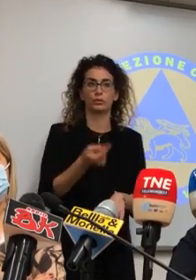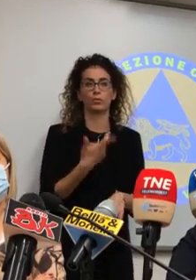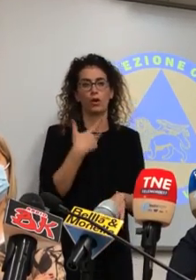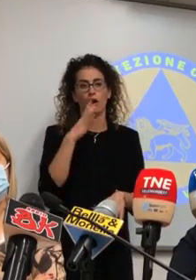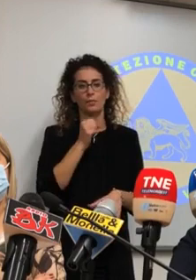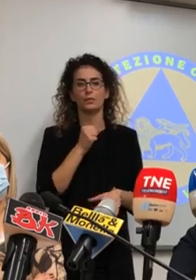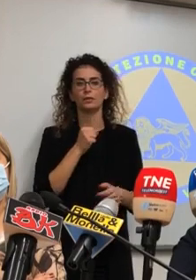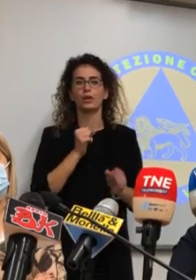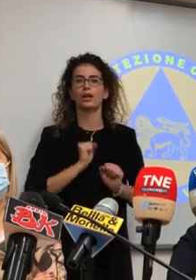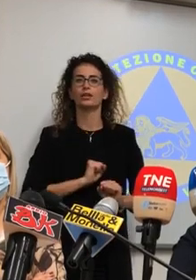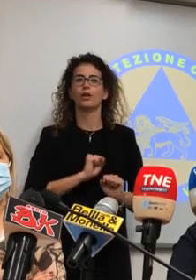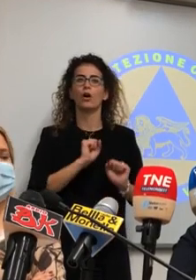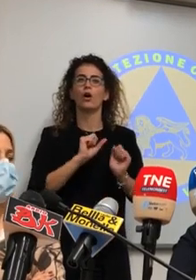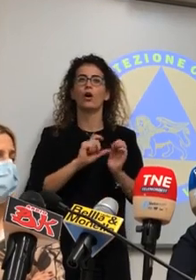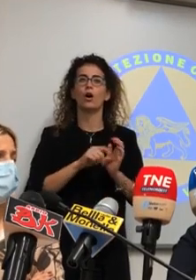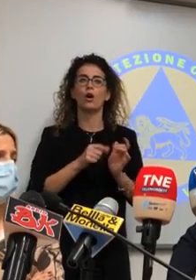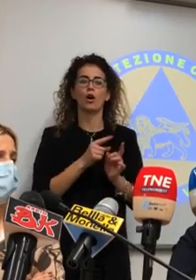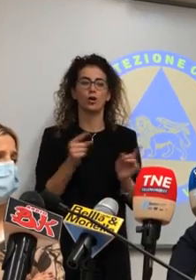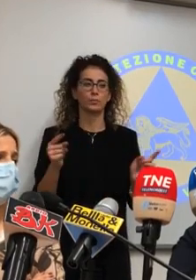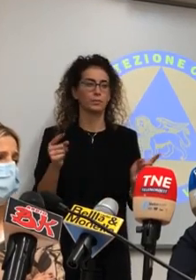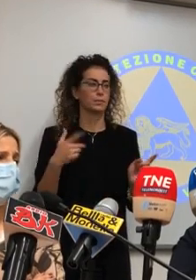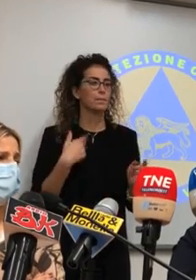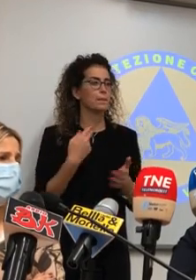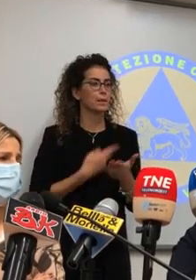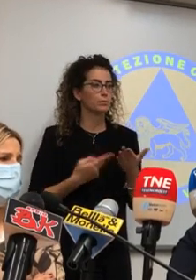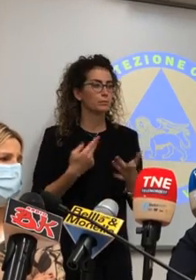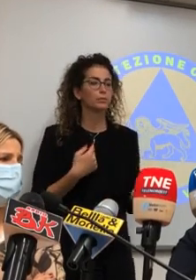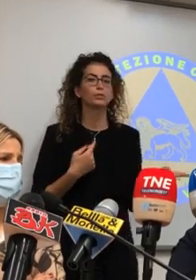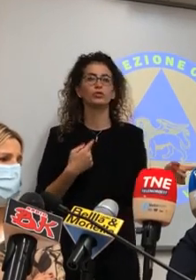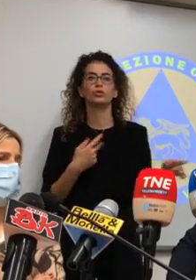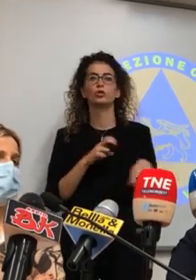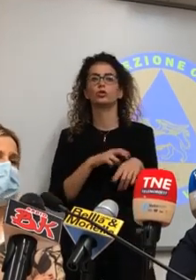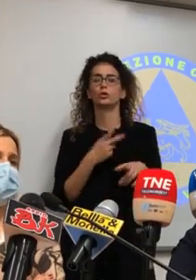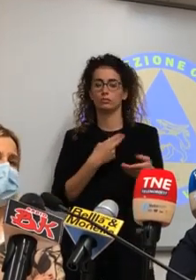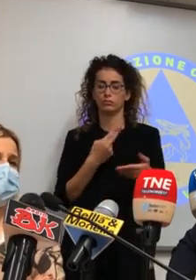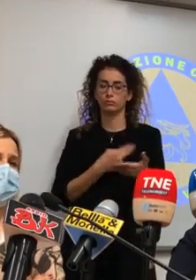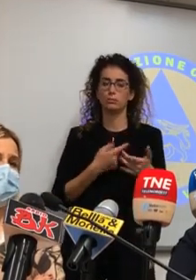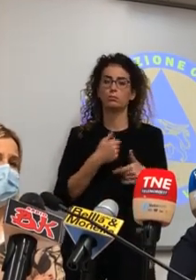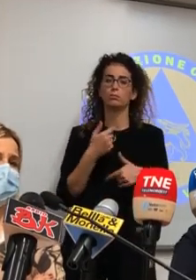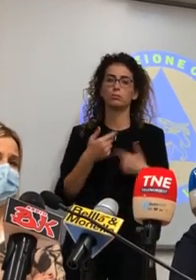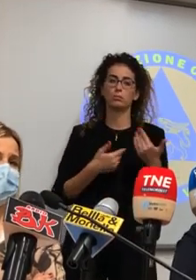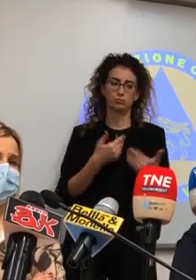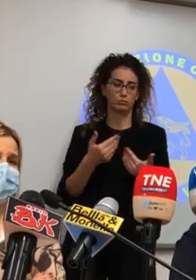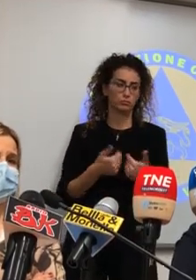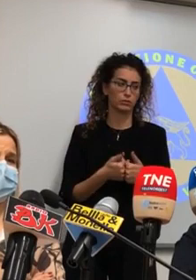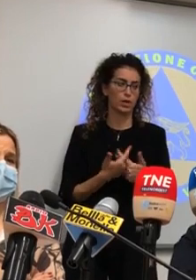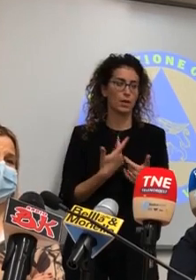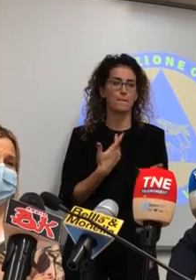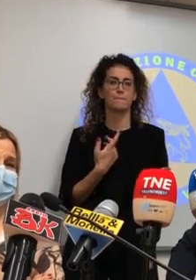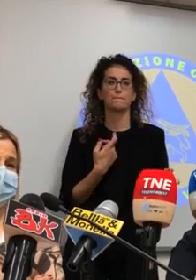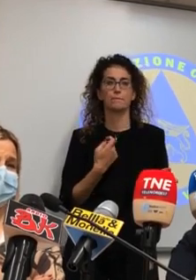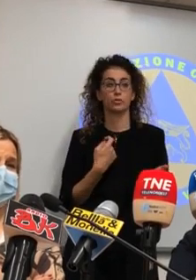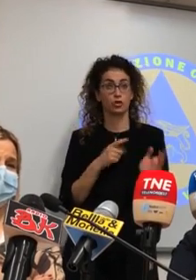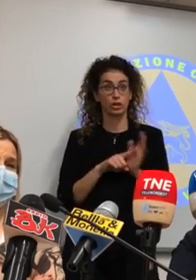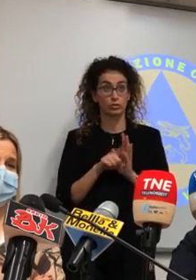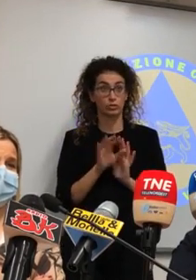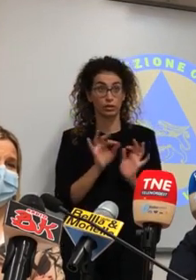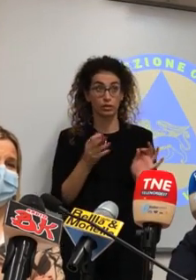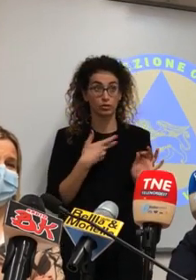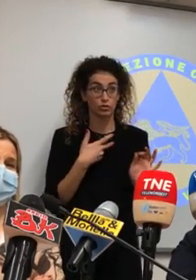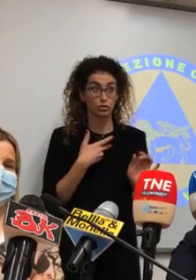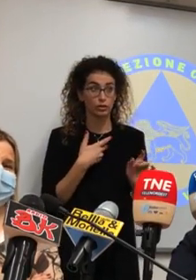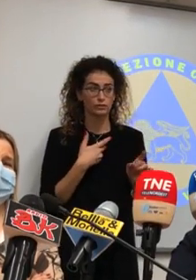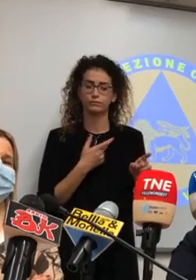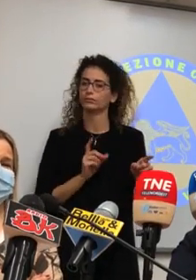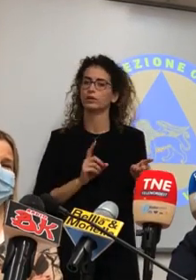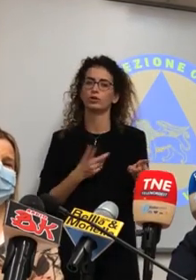degli anticorpi. Ecco, a che punto è questo progetto? Andando avanti, dopo, la dottoressa dopo vi dice poco. Qualche risultato c'è già? No.